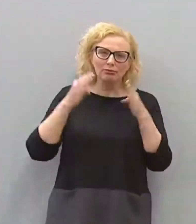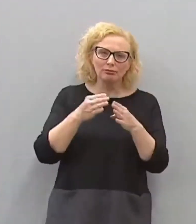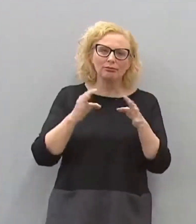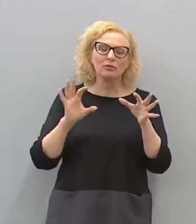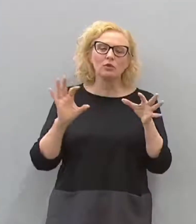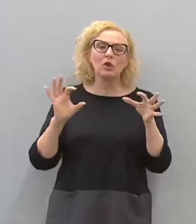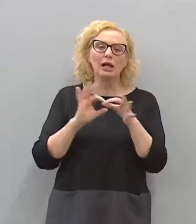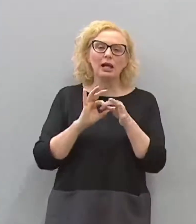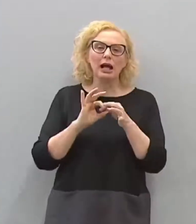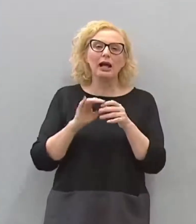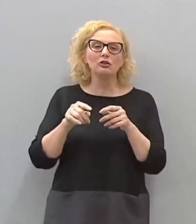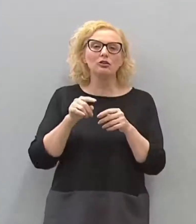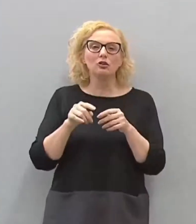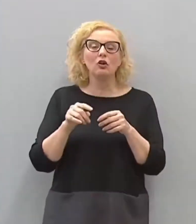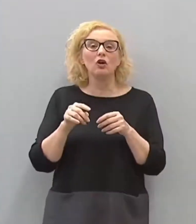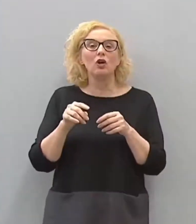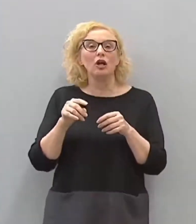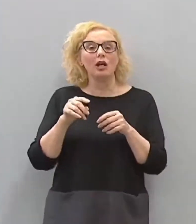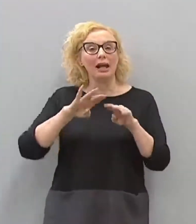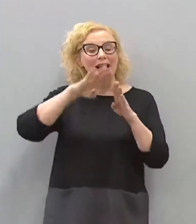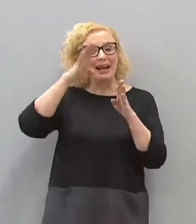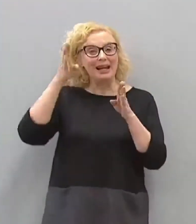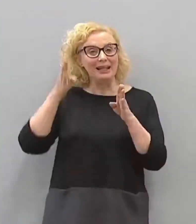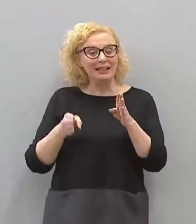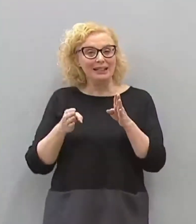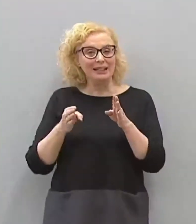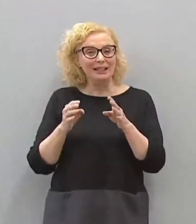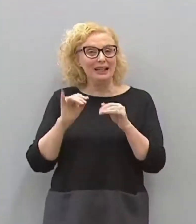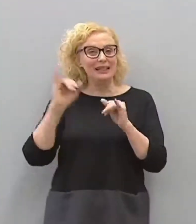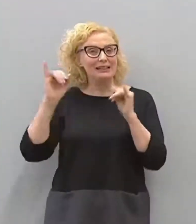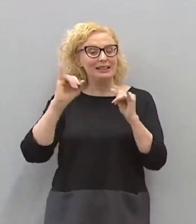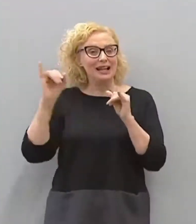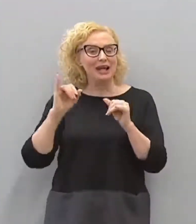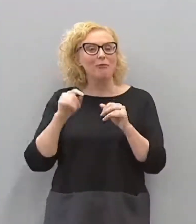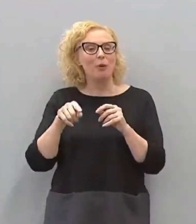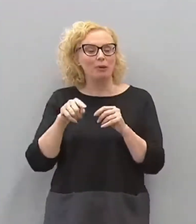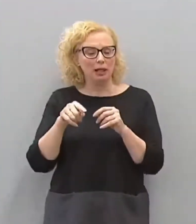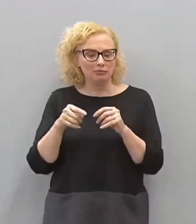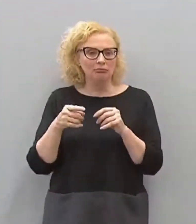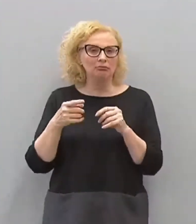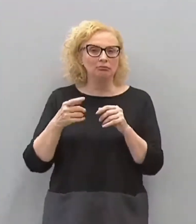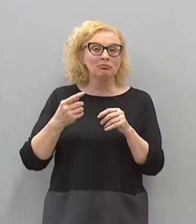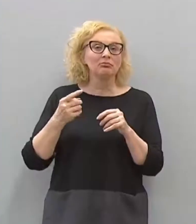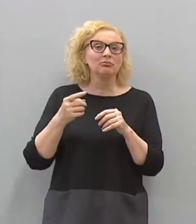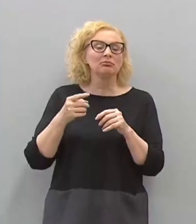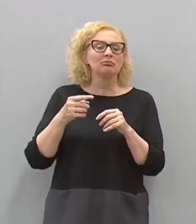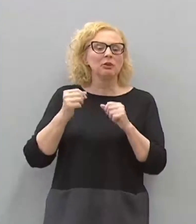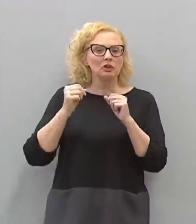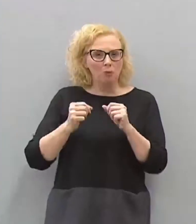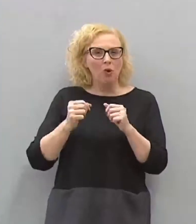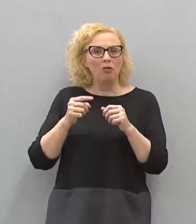con insegnare i mobili delle gallerie nel primo semestre 2021 saranno implementate progressivamente con impianti molti operatori